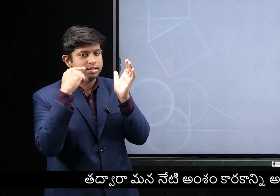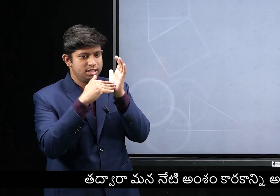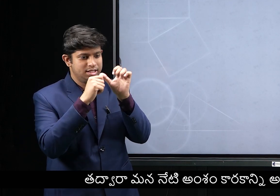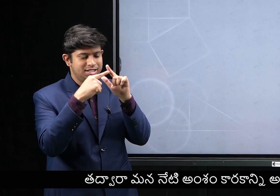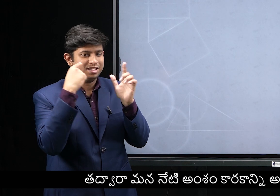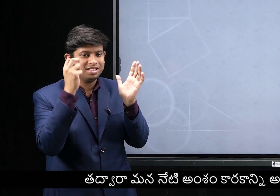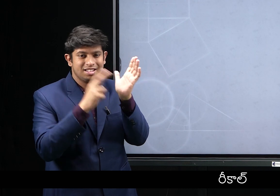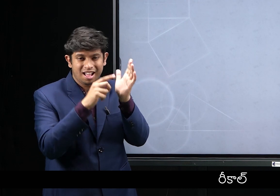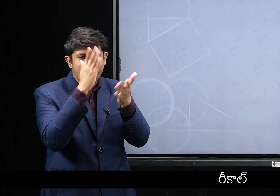చేసుకోవచ్చు. రీకాల్.